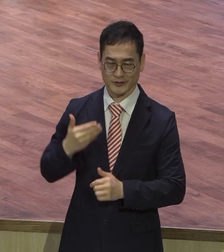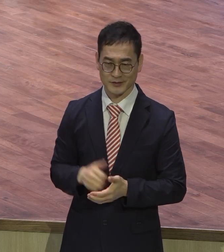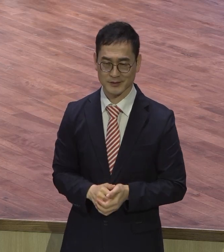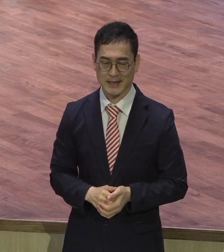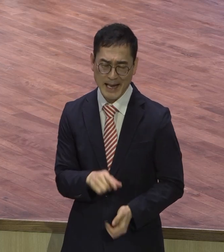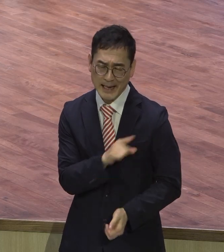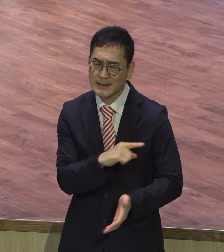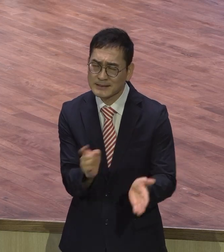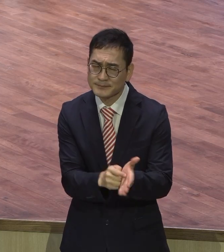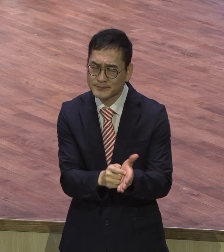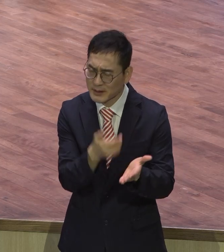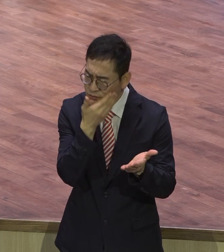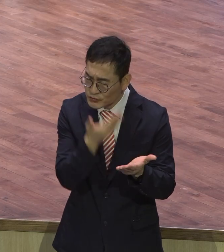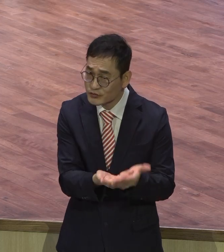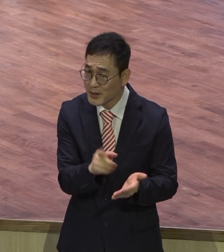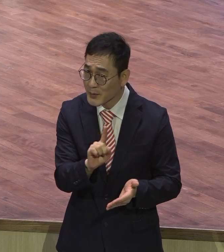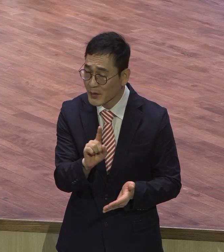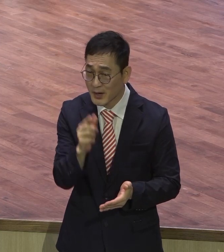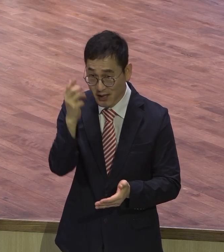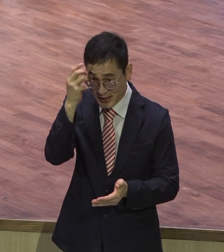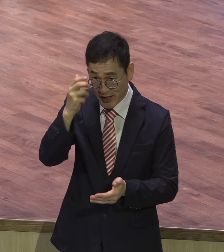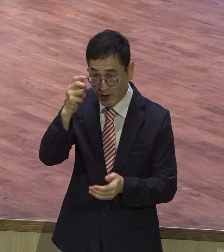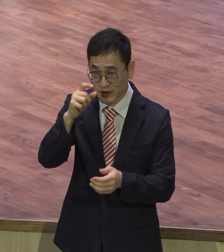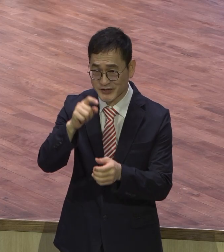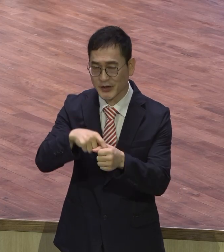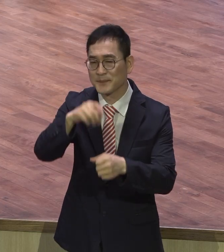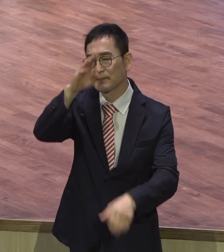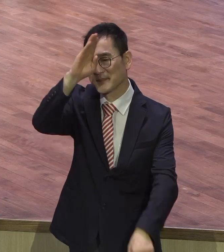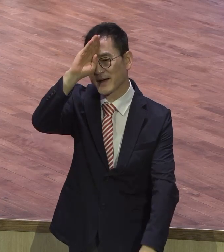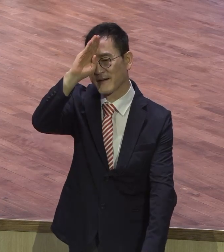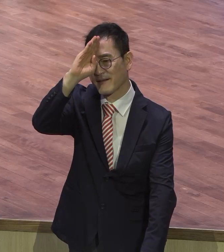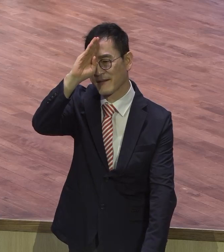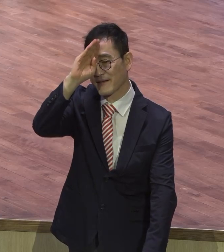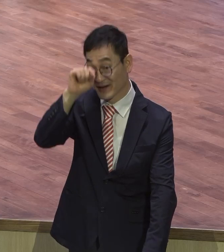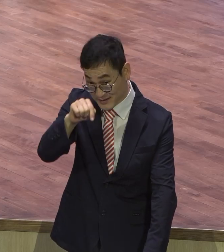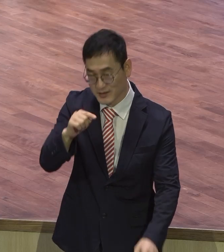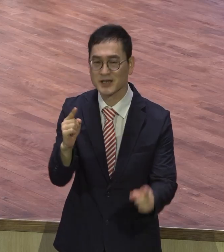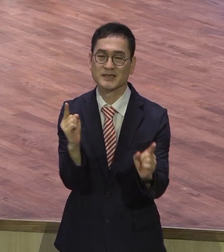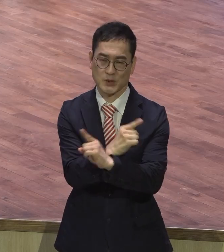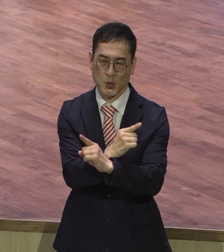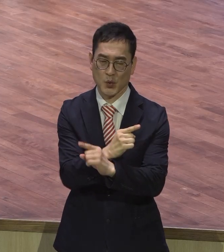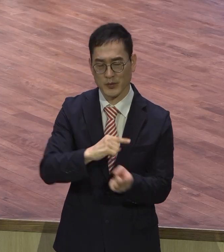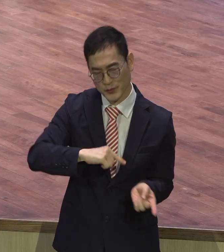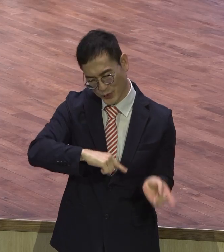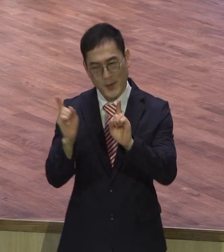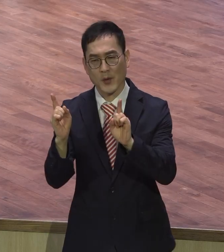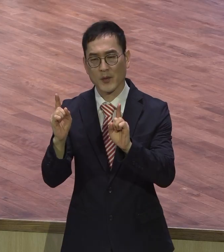무엇보다 중요한 것이 뭐냐. 영적 질병의 치유와 회복이.